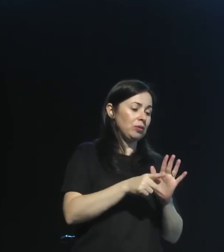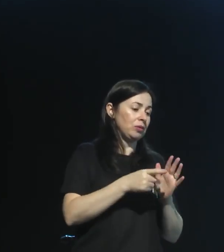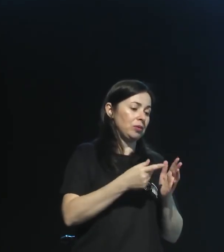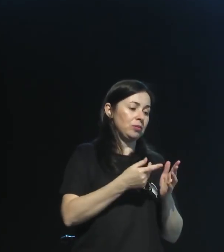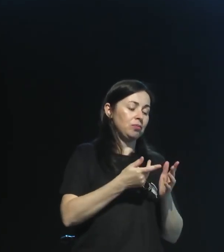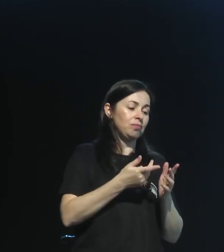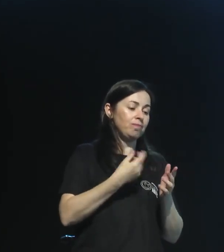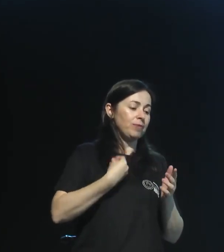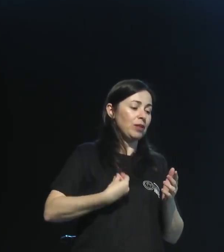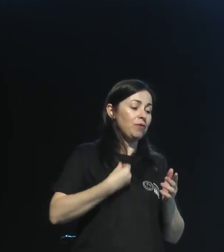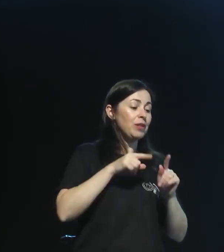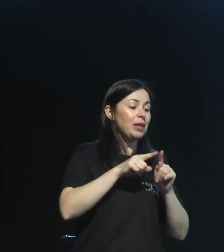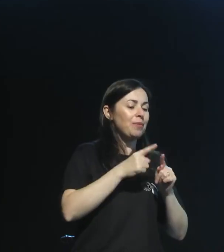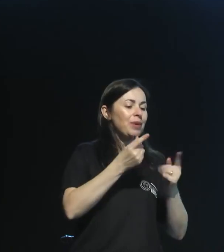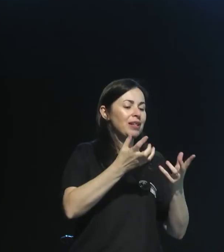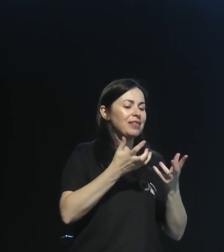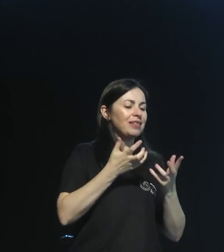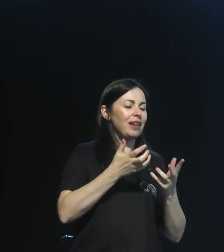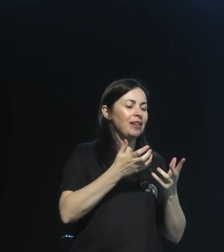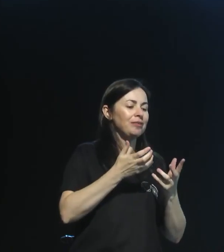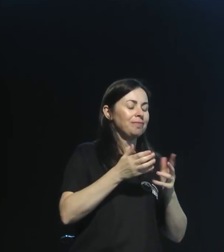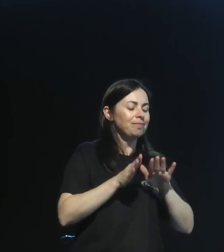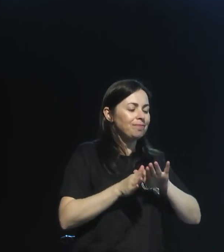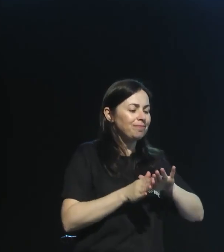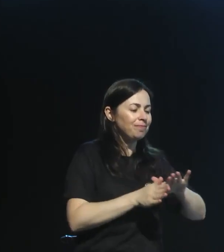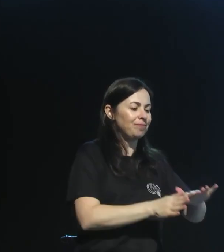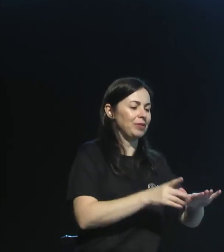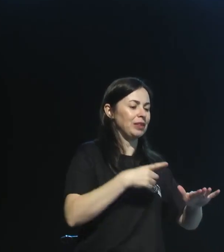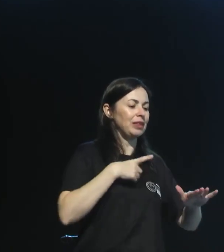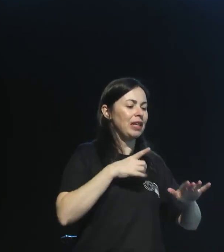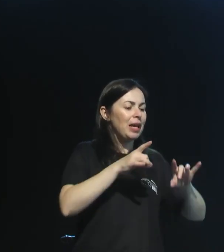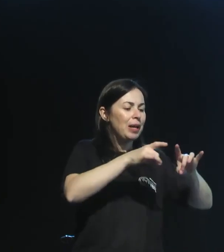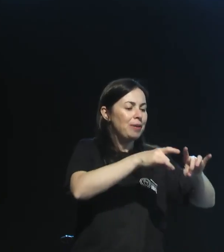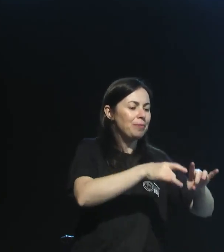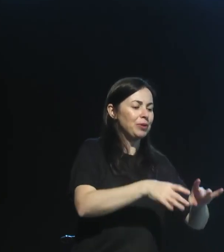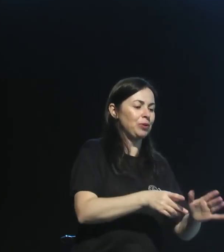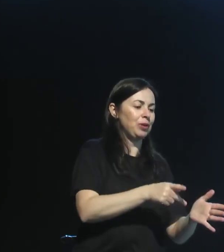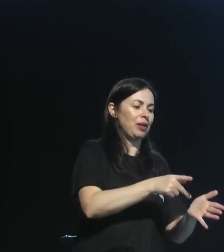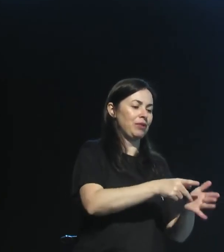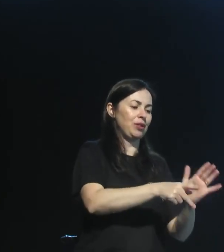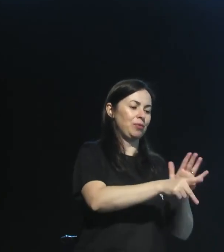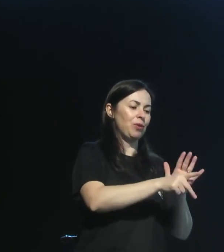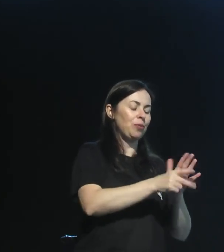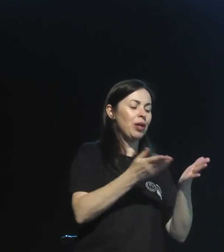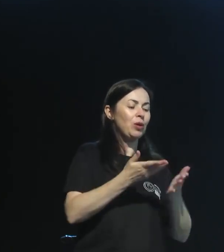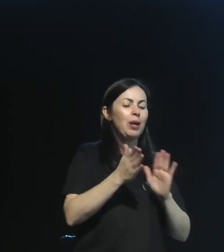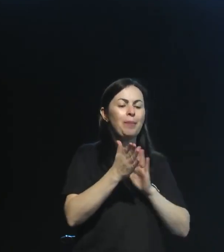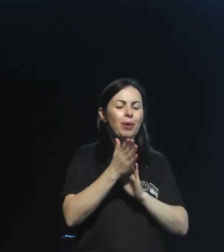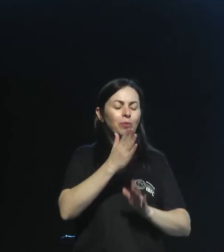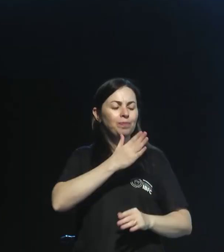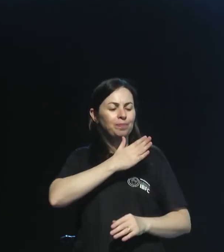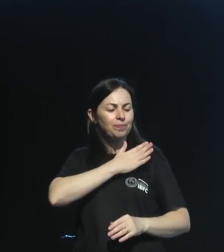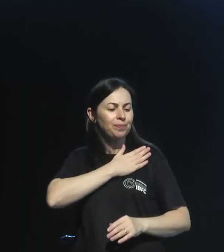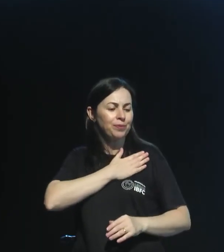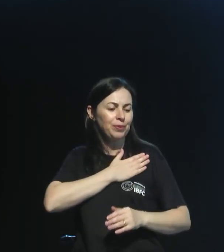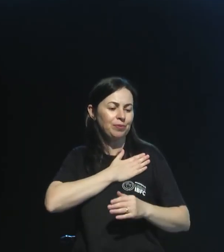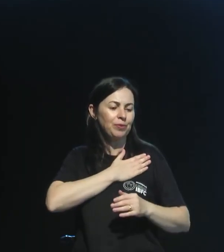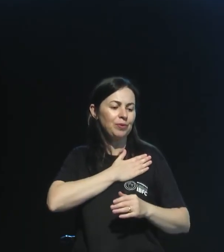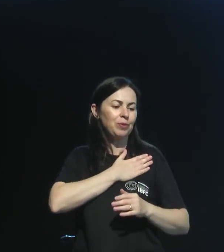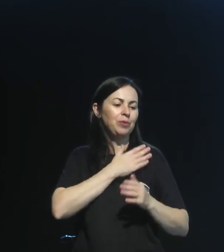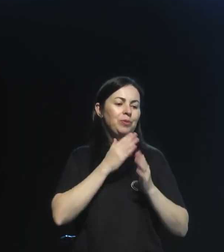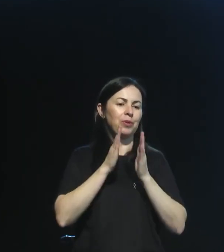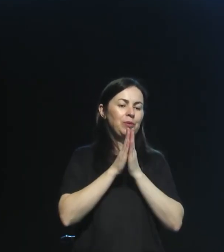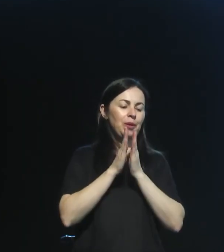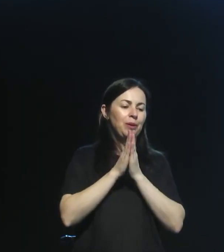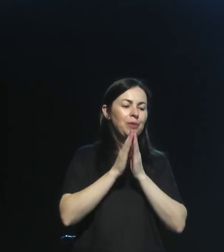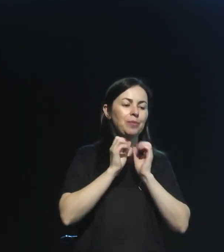Mas que você quer morrer para isso e viver para Deus. Coloque a sua mão sobre o seu peito onde você está. Seja